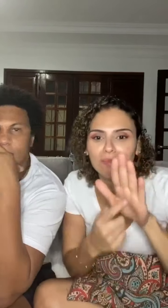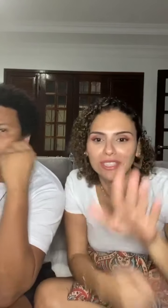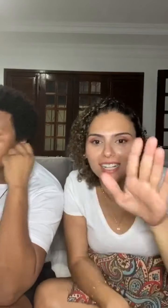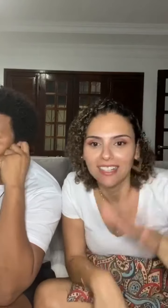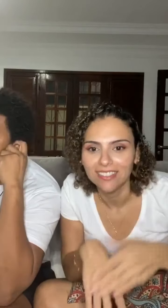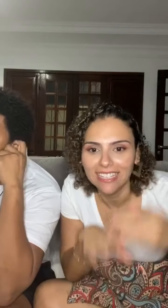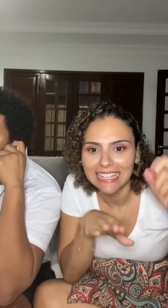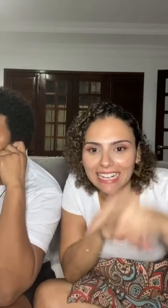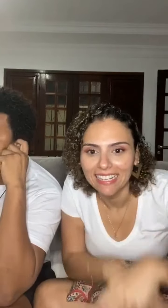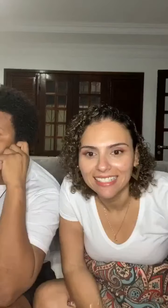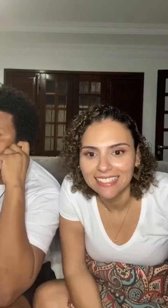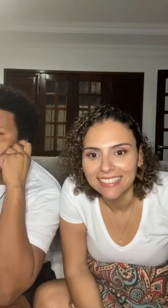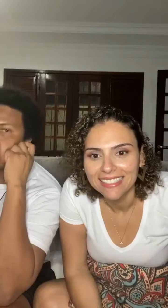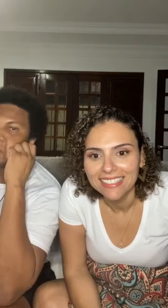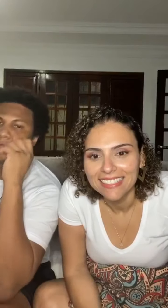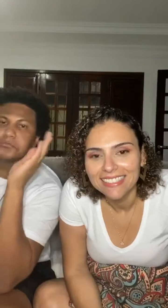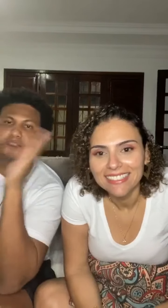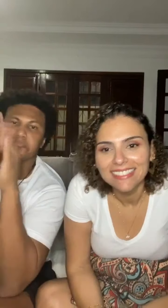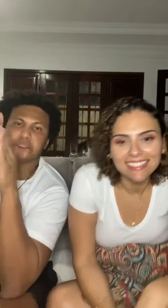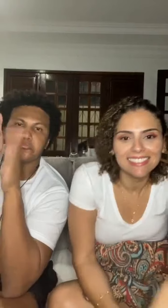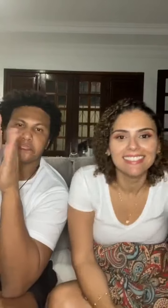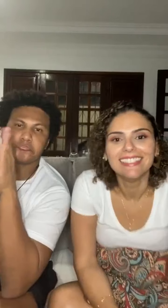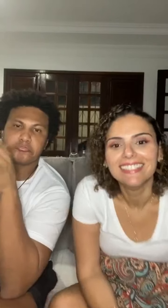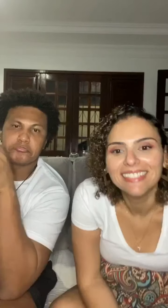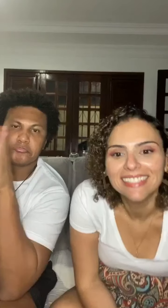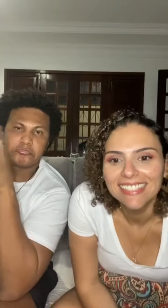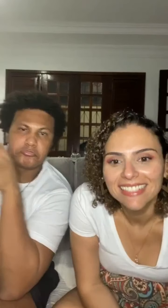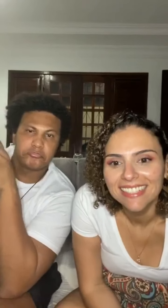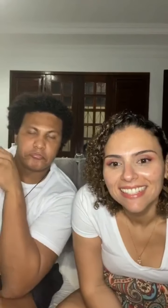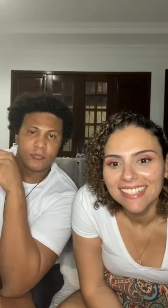vai mostrar quando ela entrar. Ah, juro.